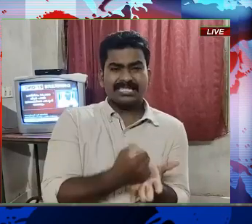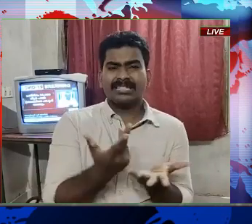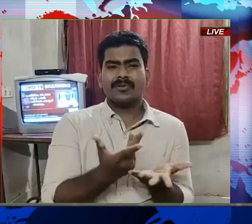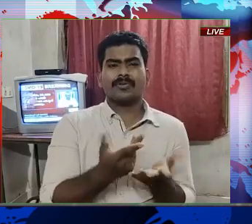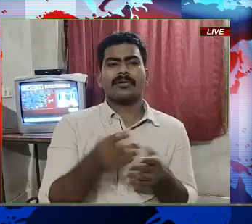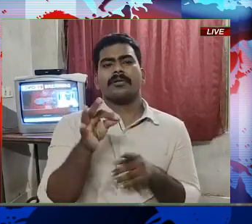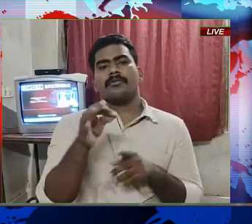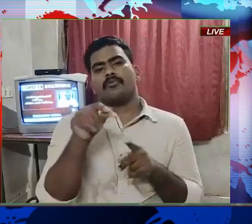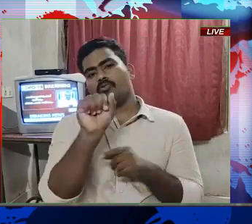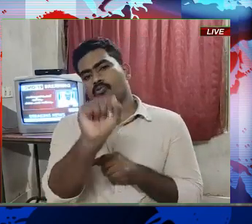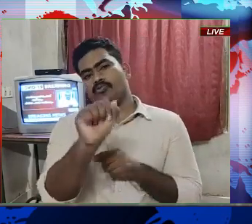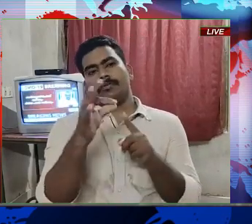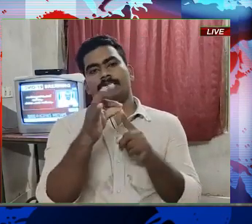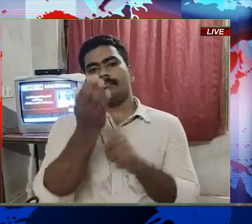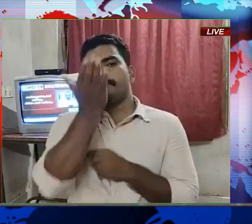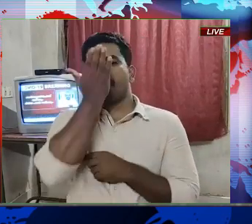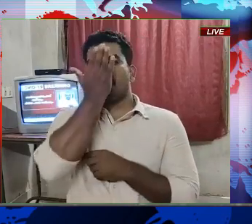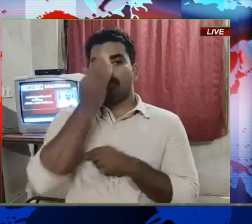അതിൽ